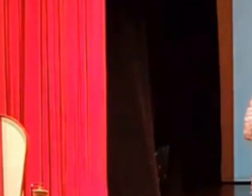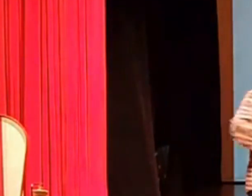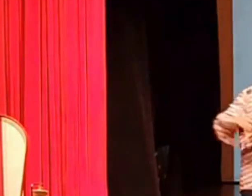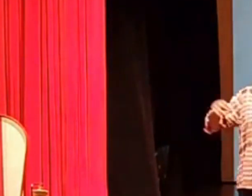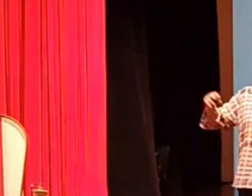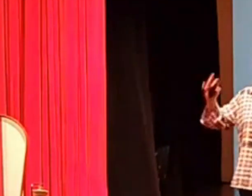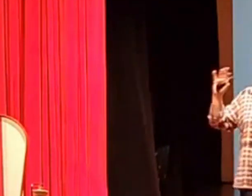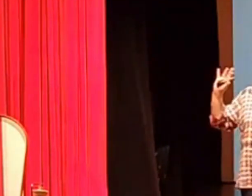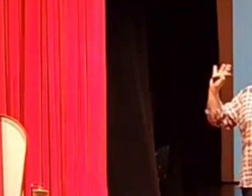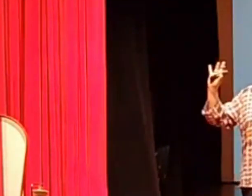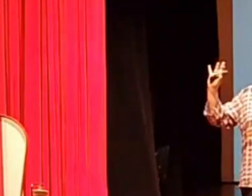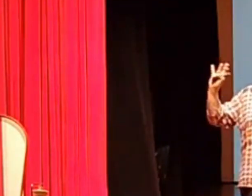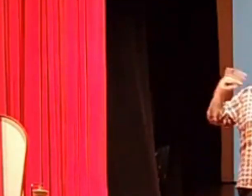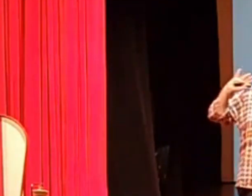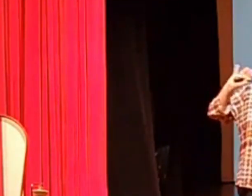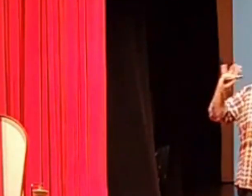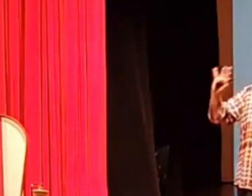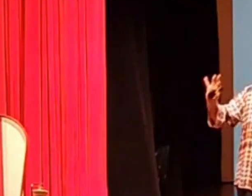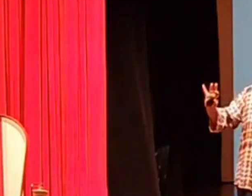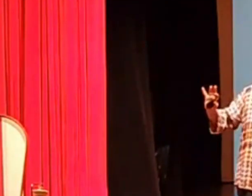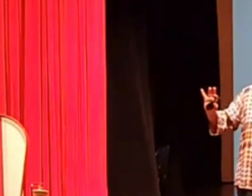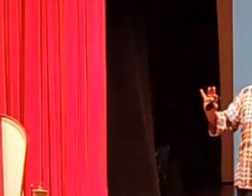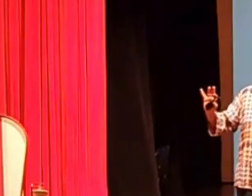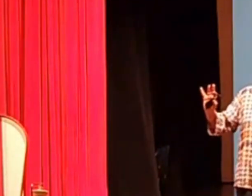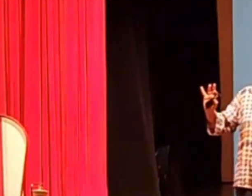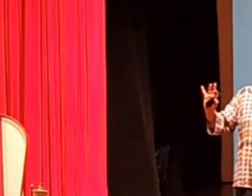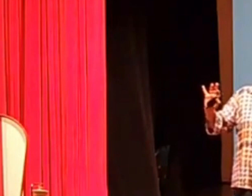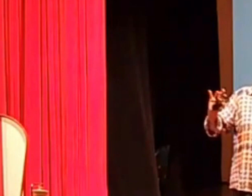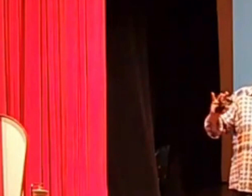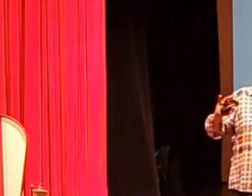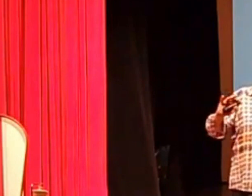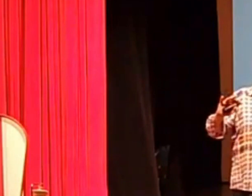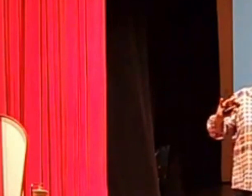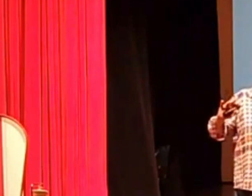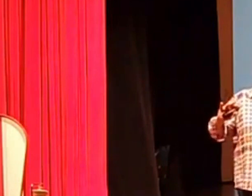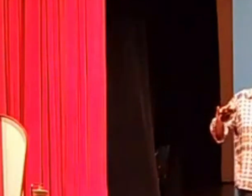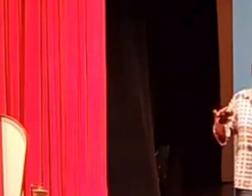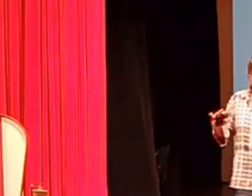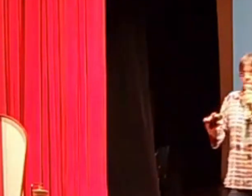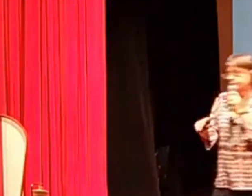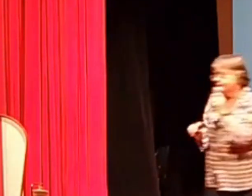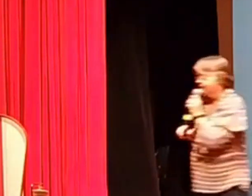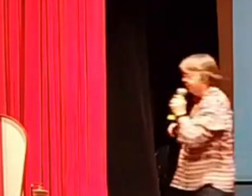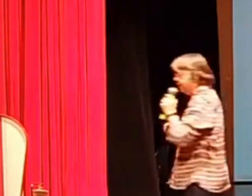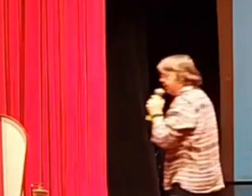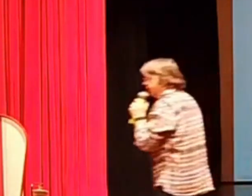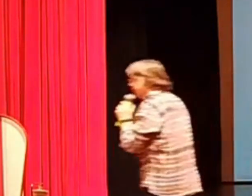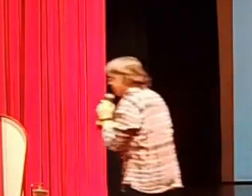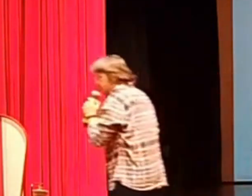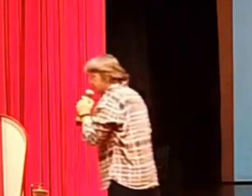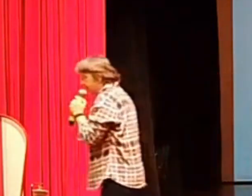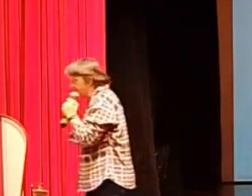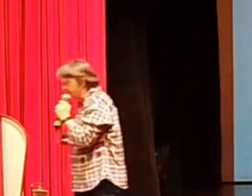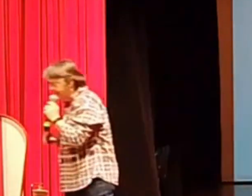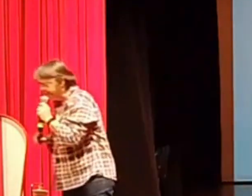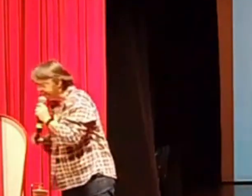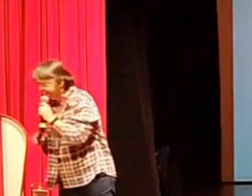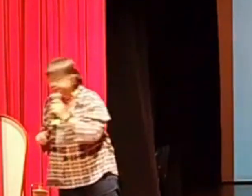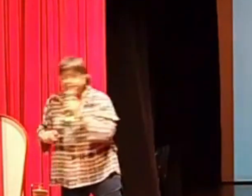E aqui são 3 quadros que a gente vai levar um tempinho aqui para analisar. Vai depender do tempo que eu tenho.